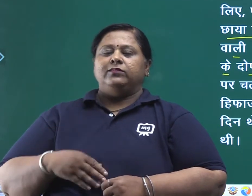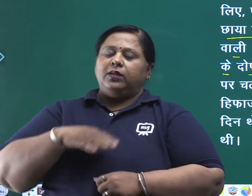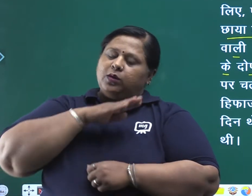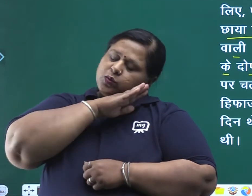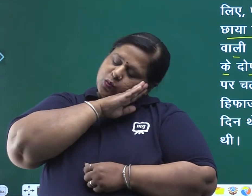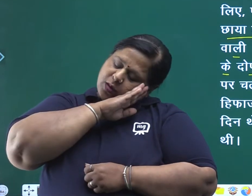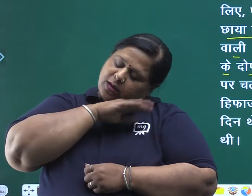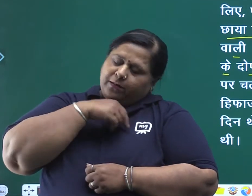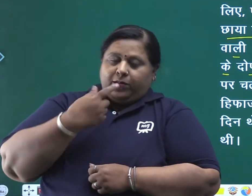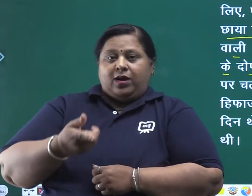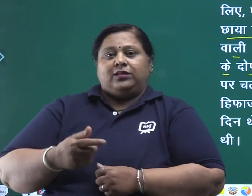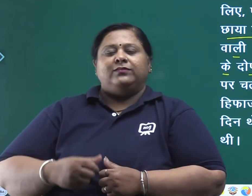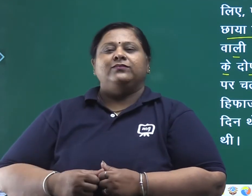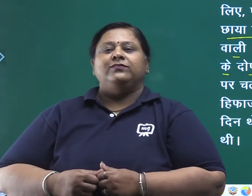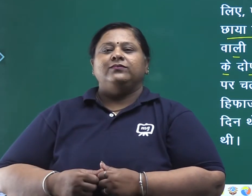सोने के बाद